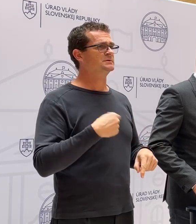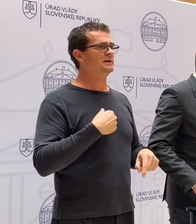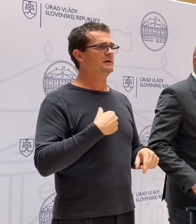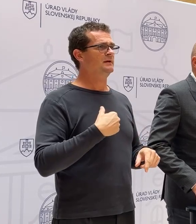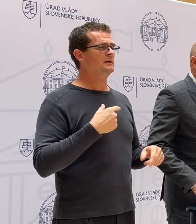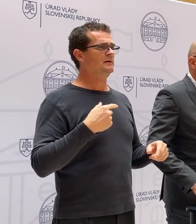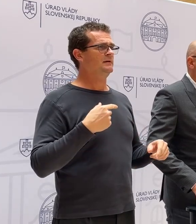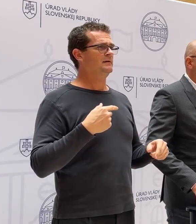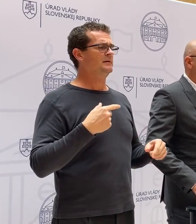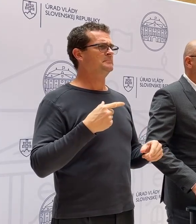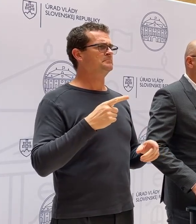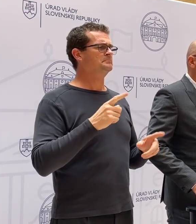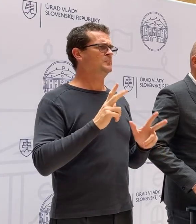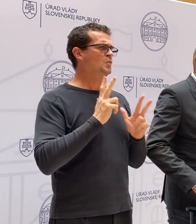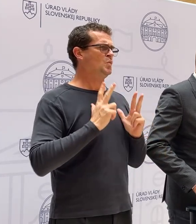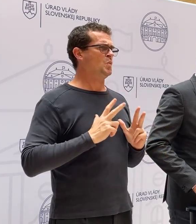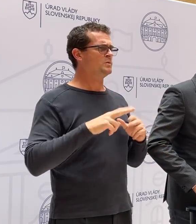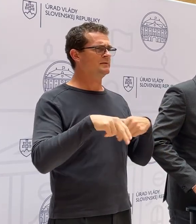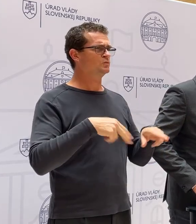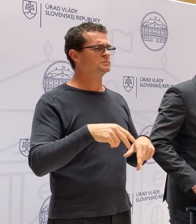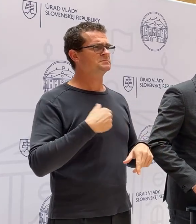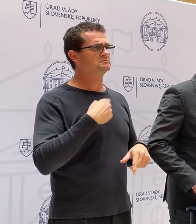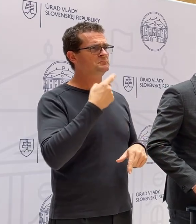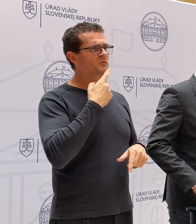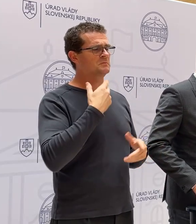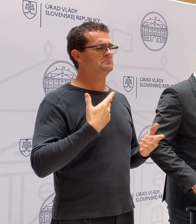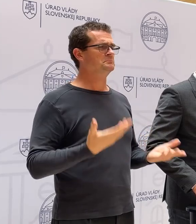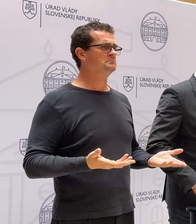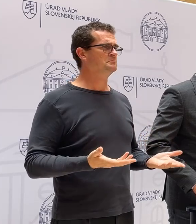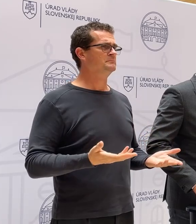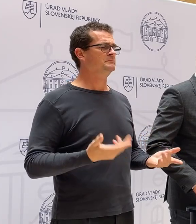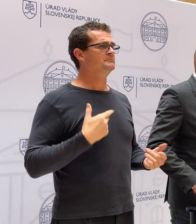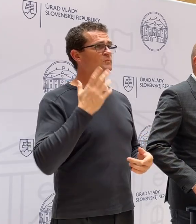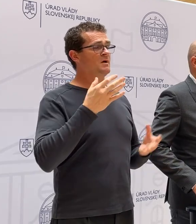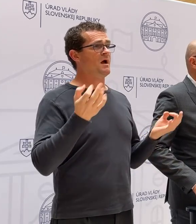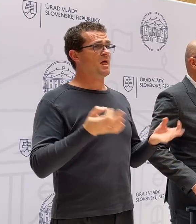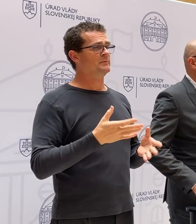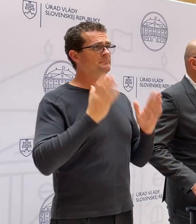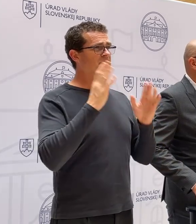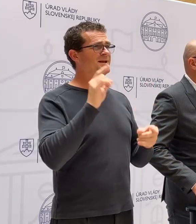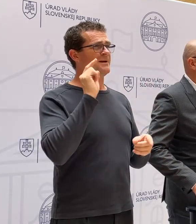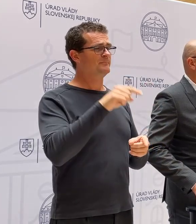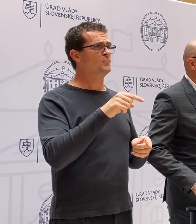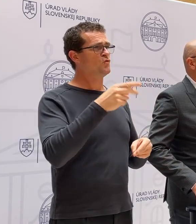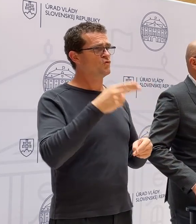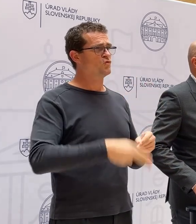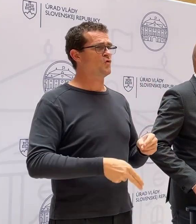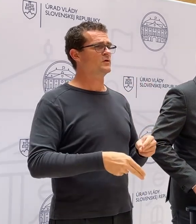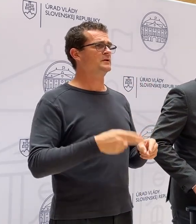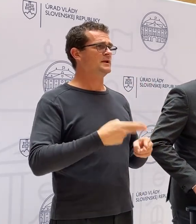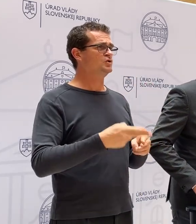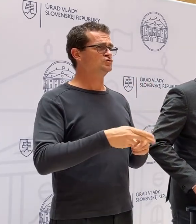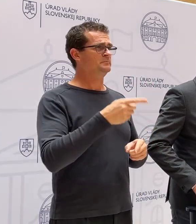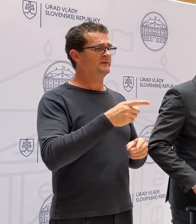teda veľmi vecná a kľudná, som si povedal, že bude lepšie, keď rovno tam dopracujeme ešte